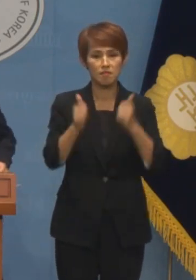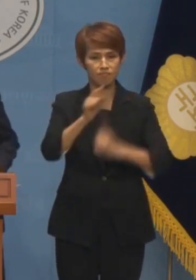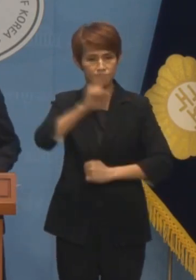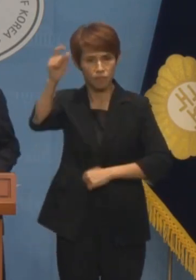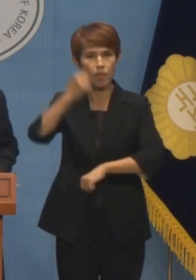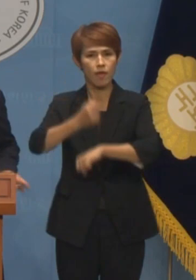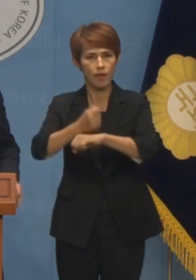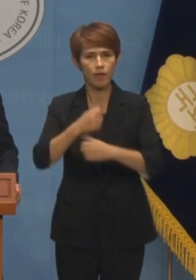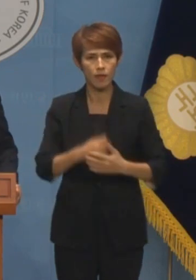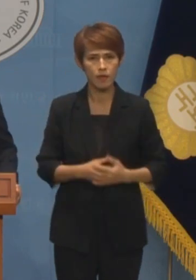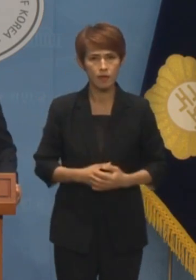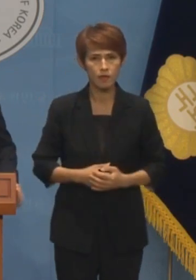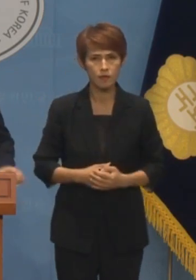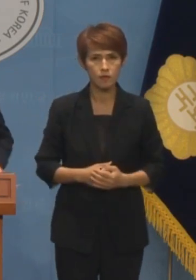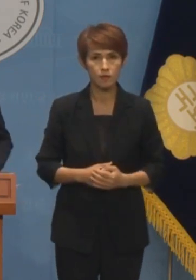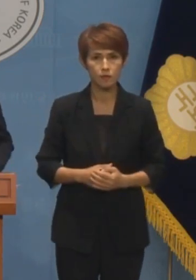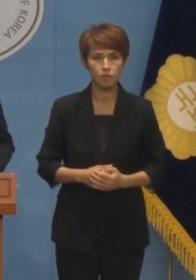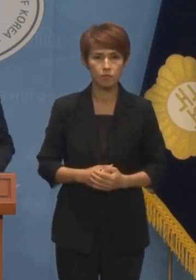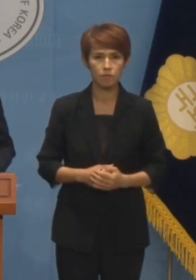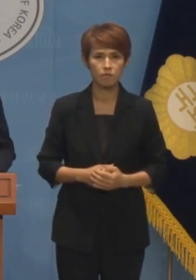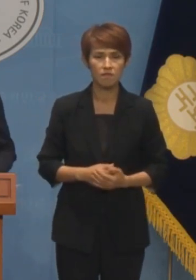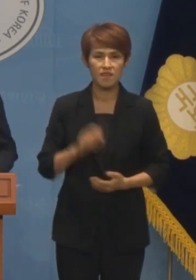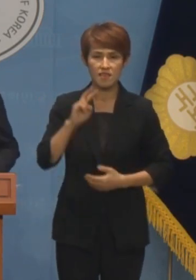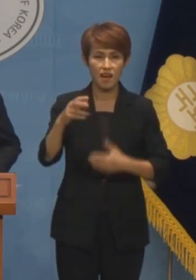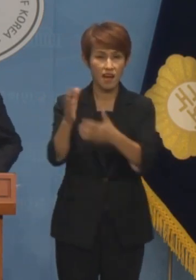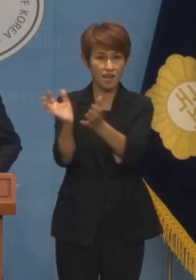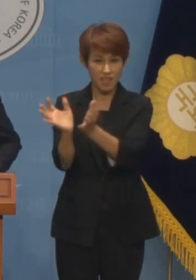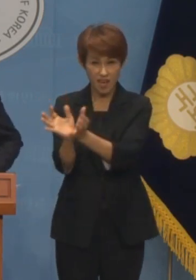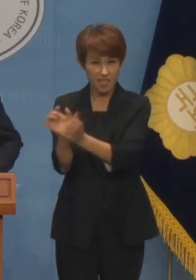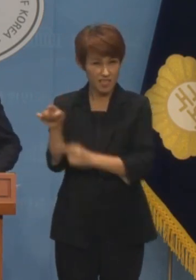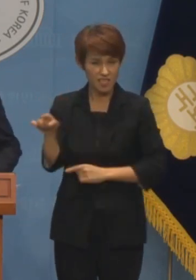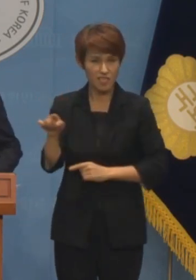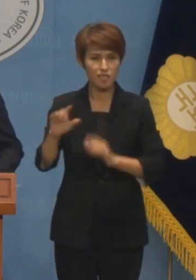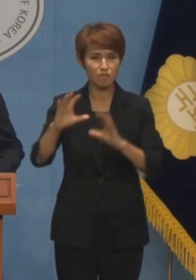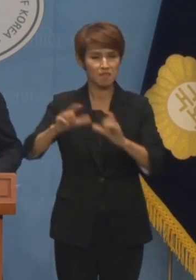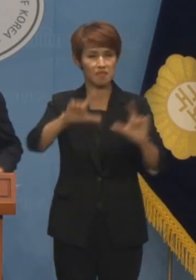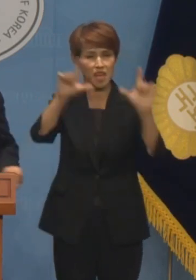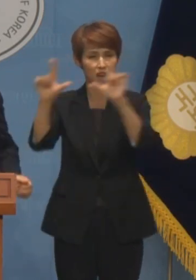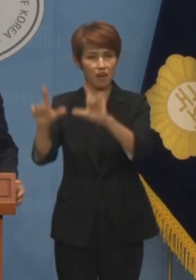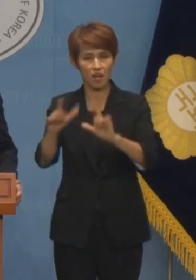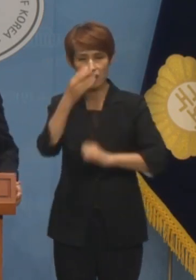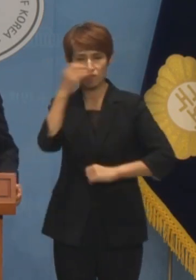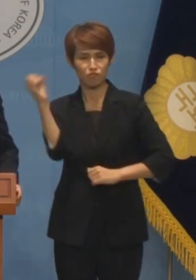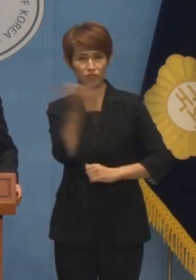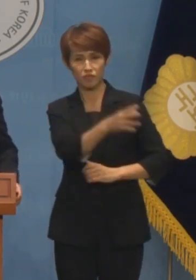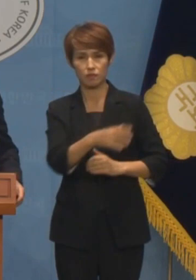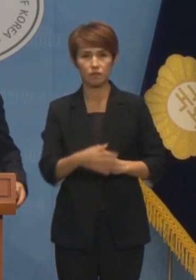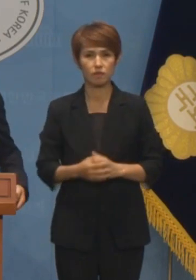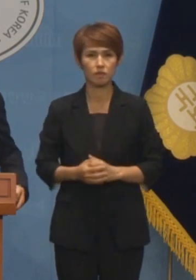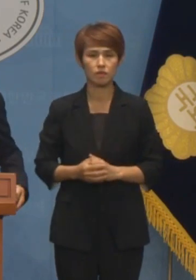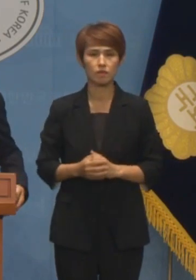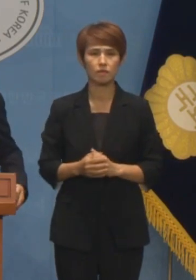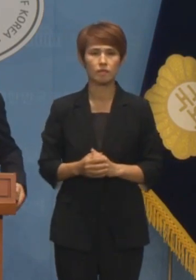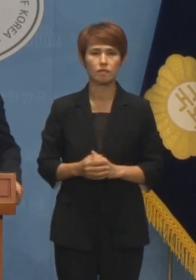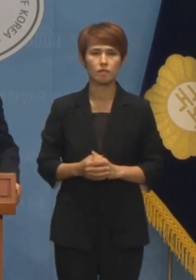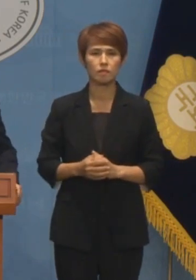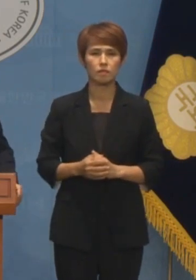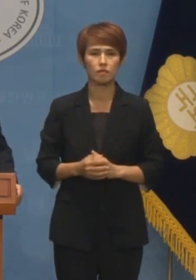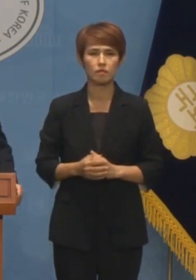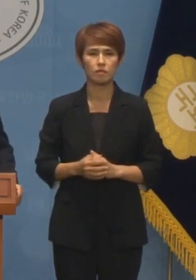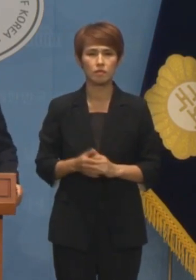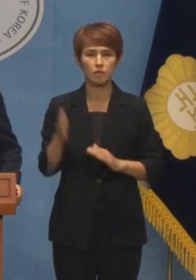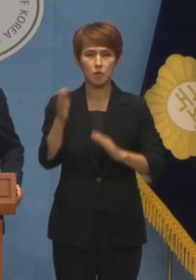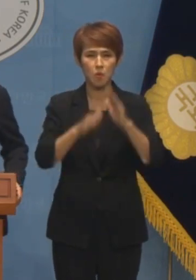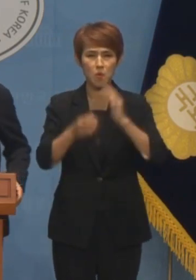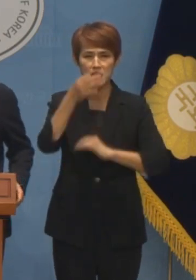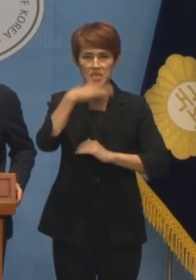취할 것입니다. 거대 야당이 민생은 내팽개친 채 자당 보좌관 출신을